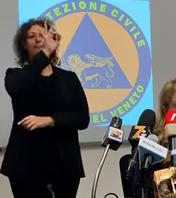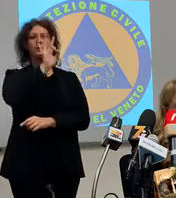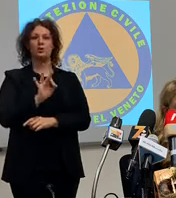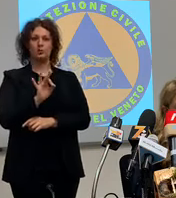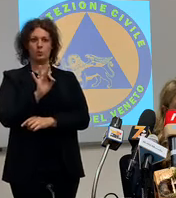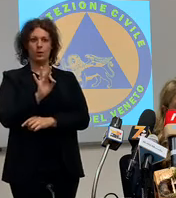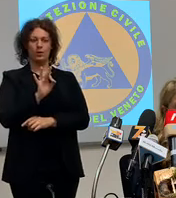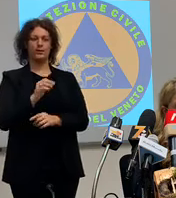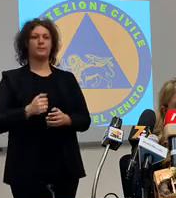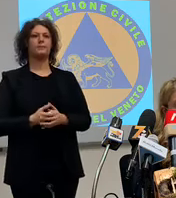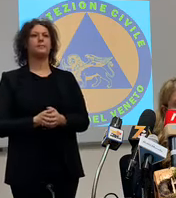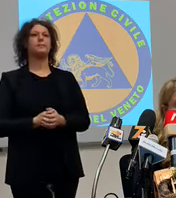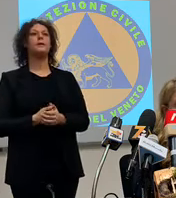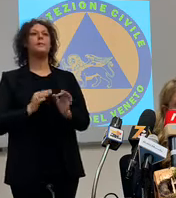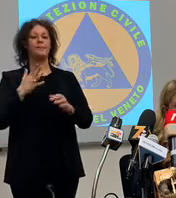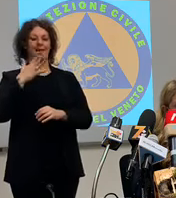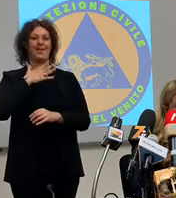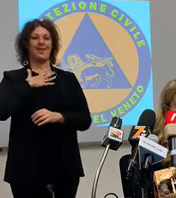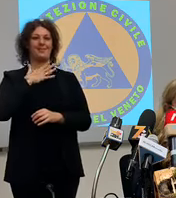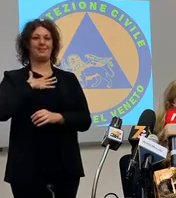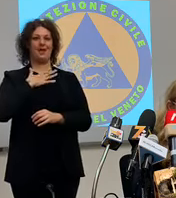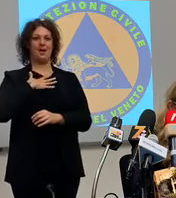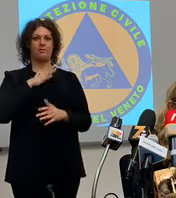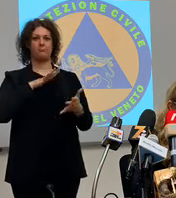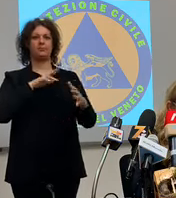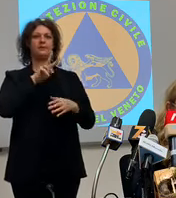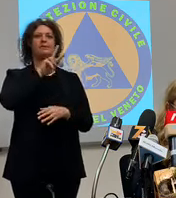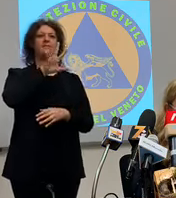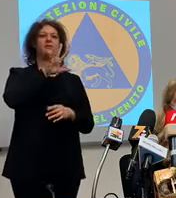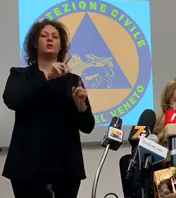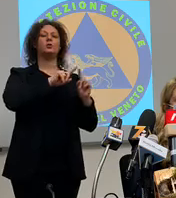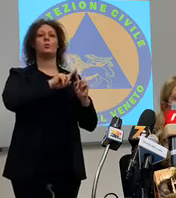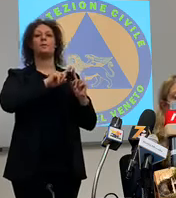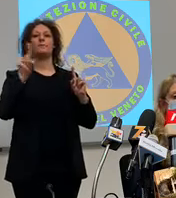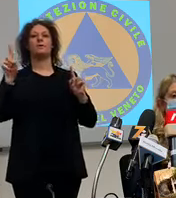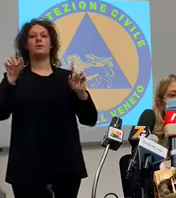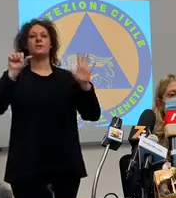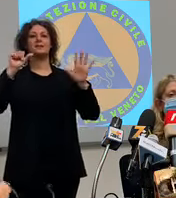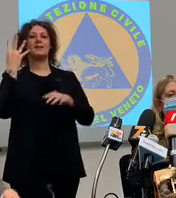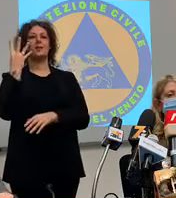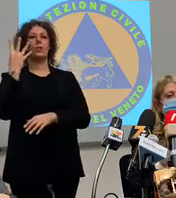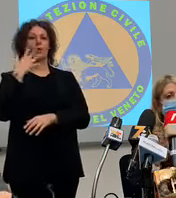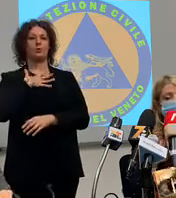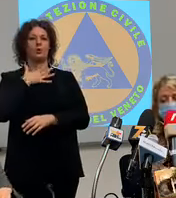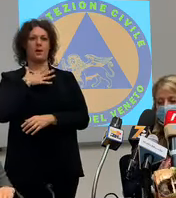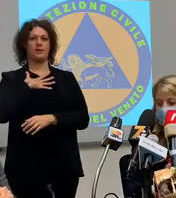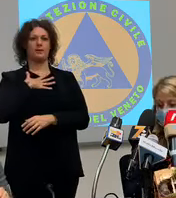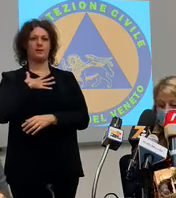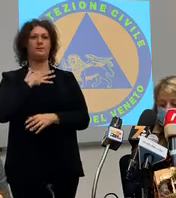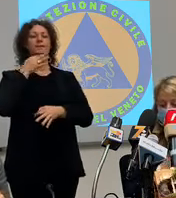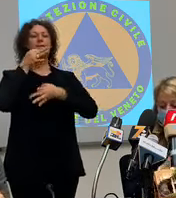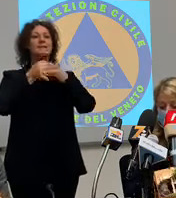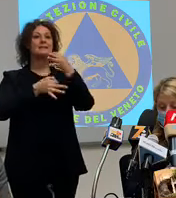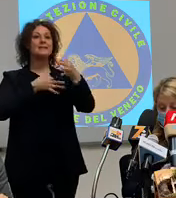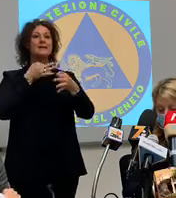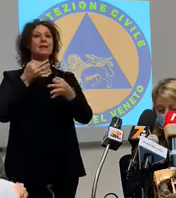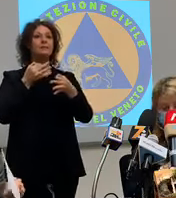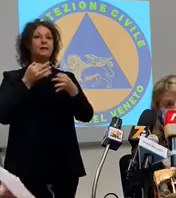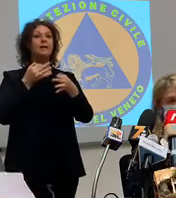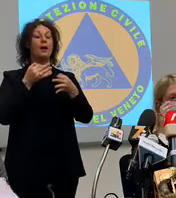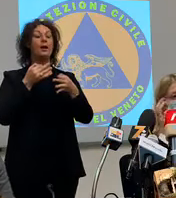riguarda una fascia di età che va dai 25 ai 64 anni cioè il maggior numero dei casi